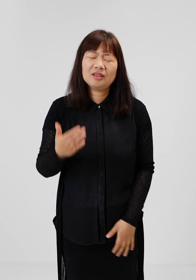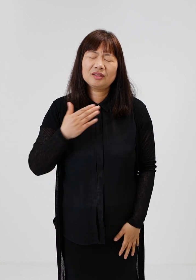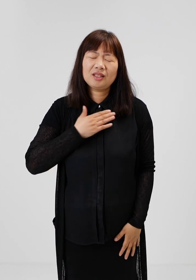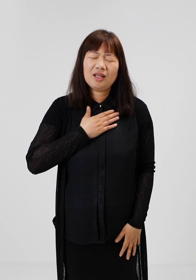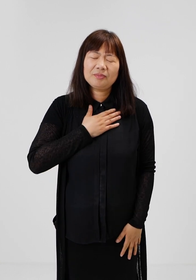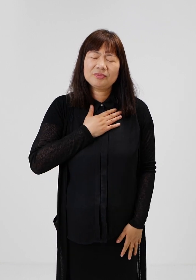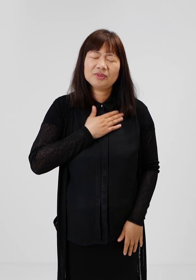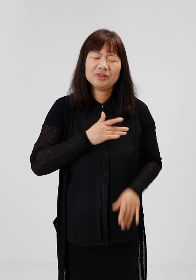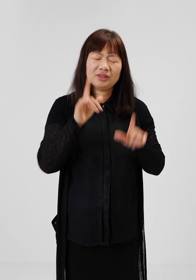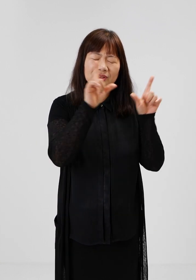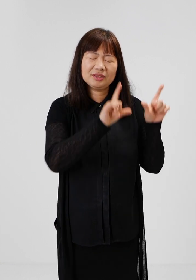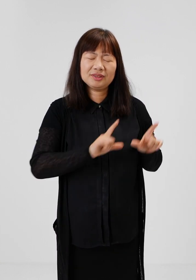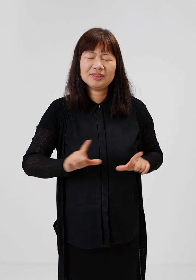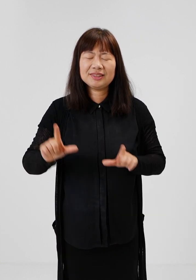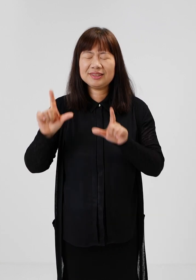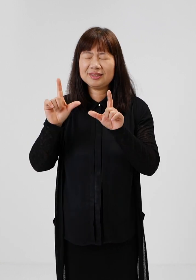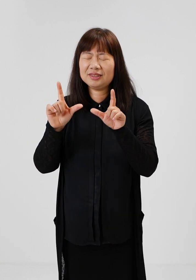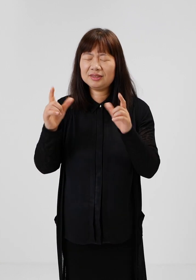나의 삶